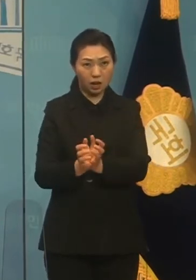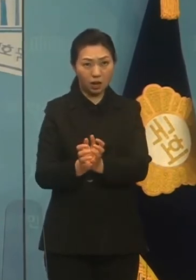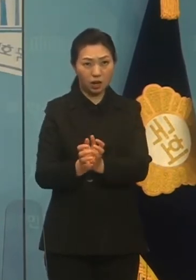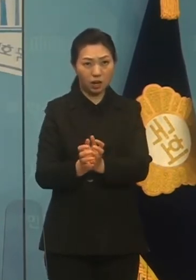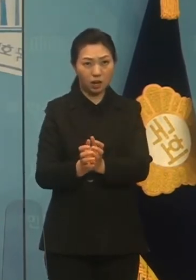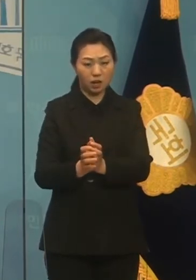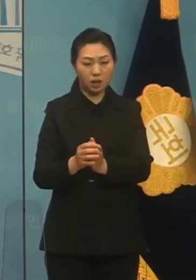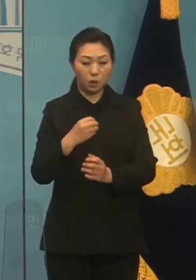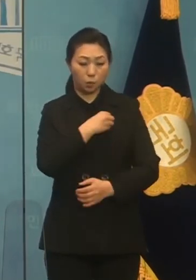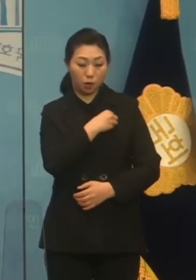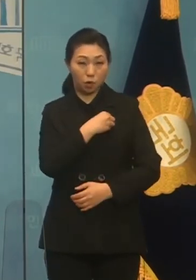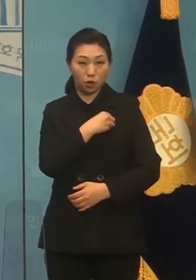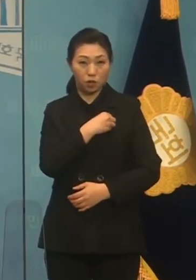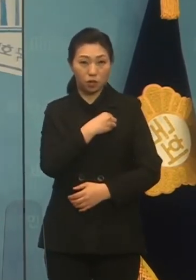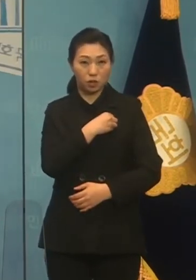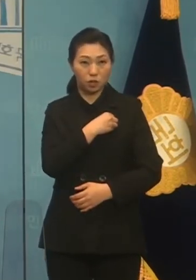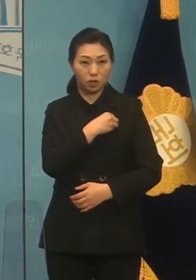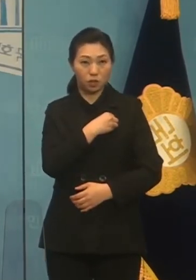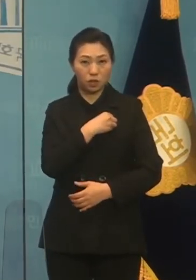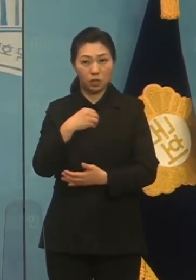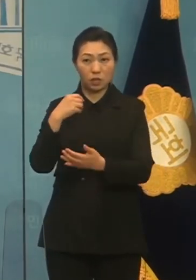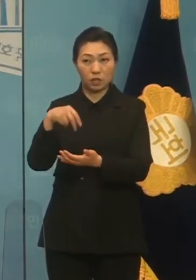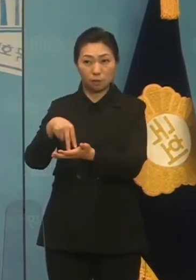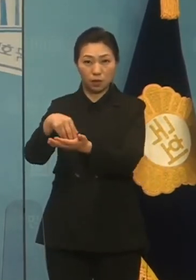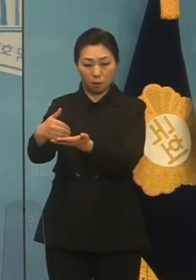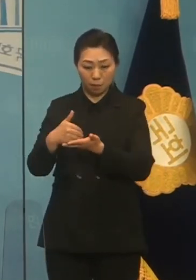국민의힘과 합당을 추진하겠습니다.